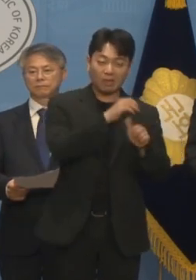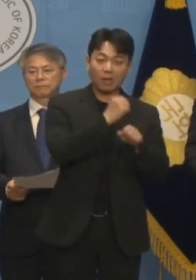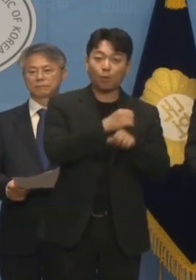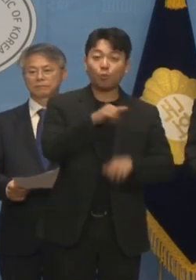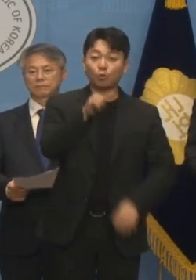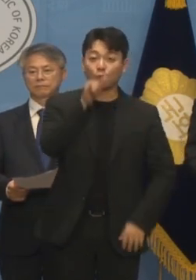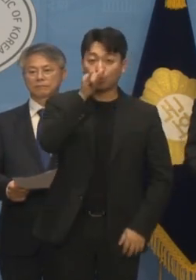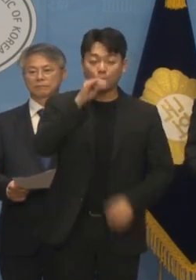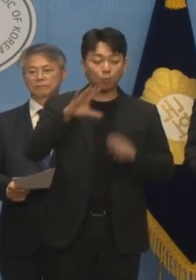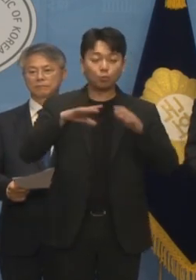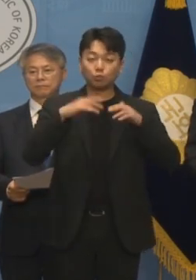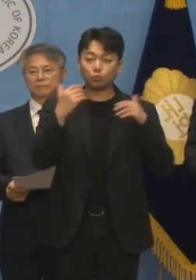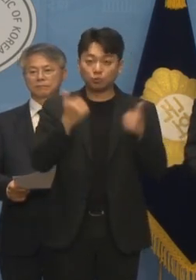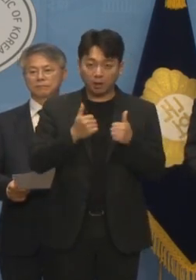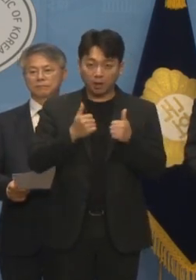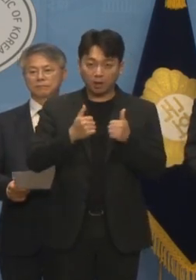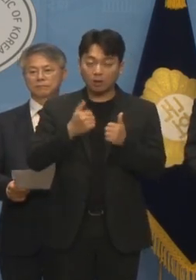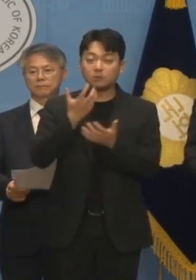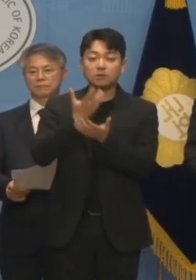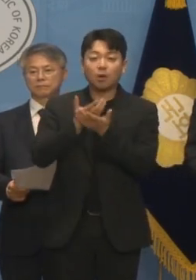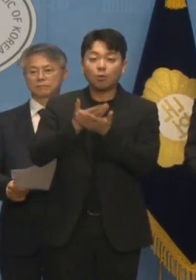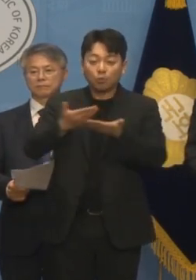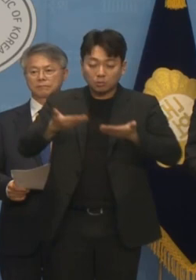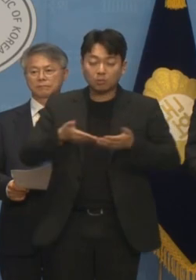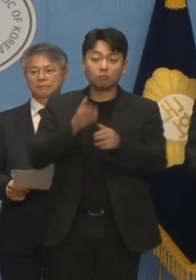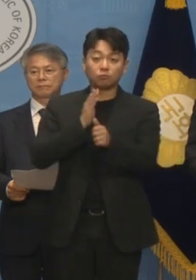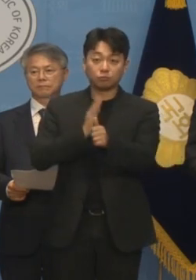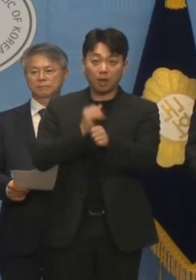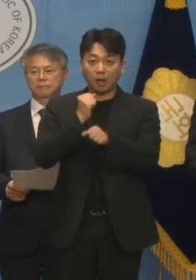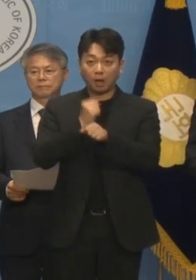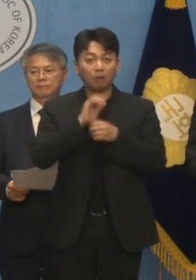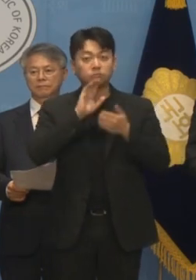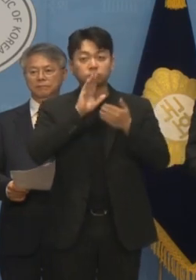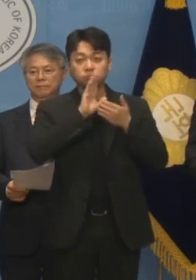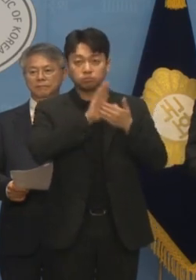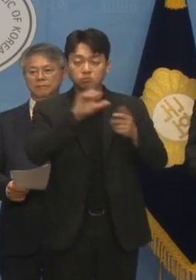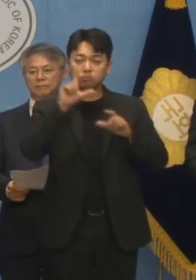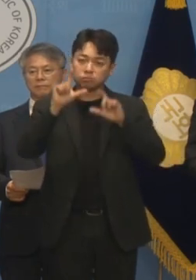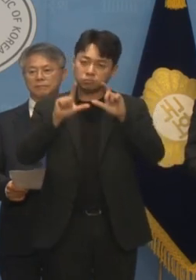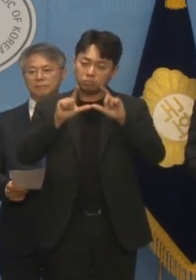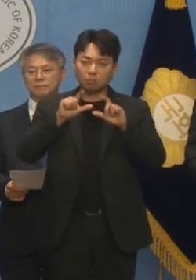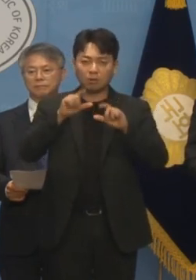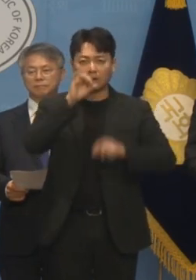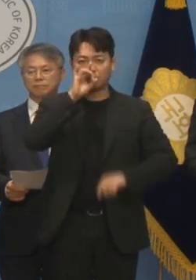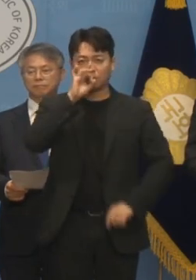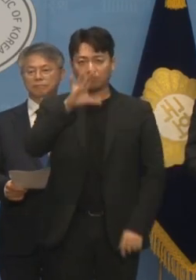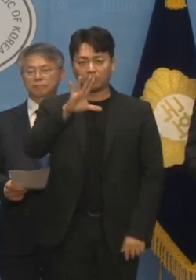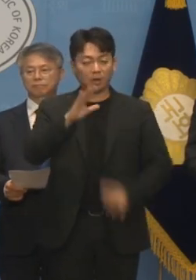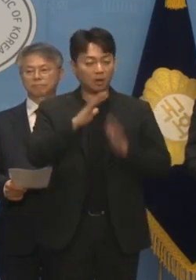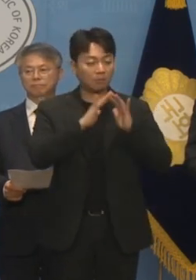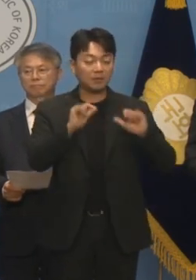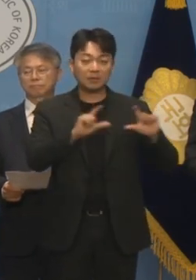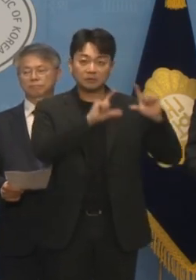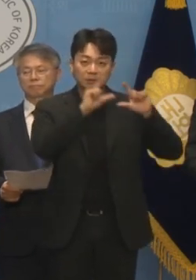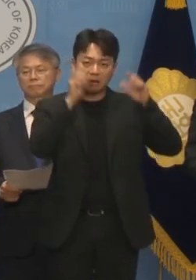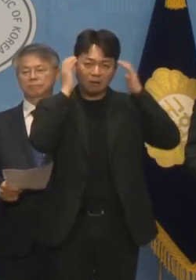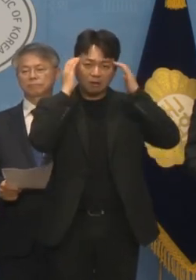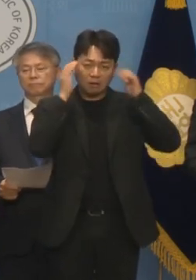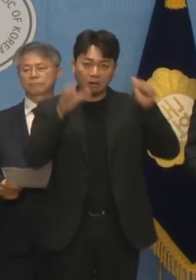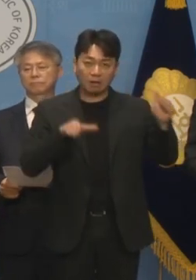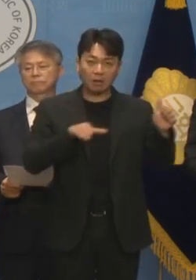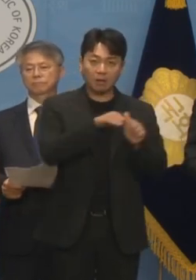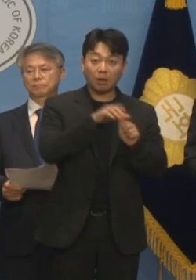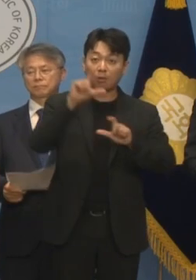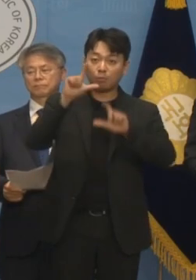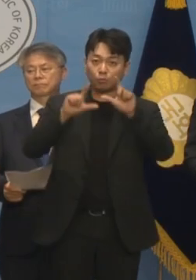요구는 거부하는 검찰의 반민주적인 행태를 규탄합니다 민생을 짓밟는 행동은 그 누구라도